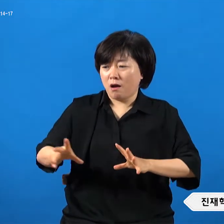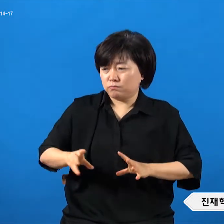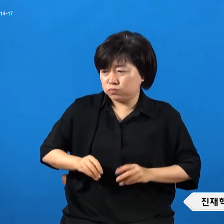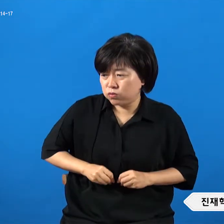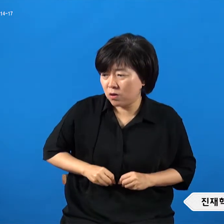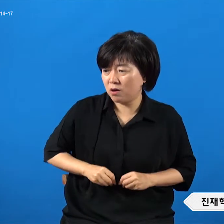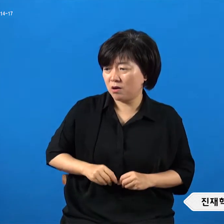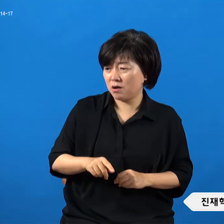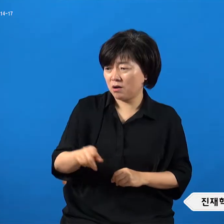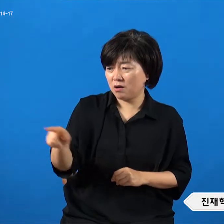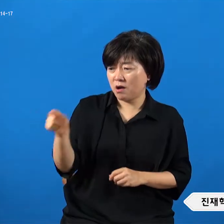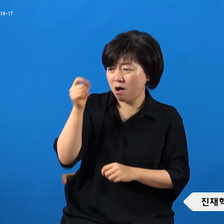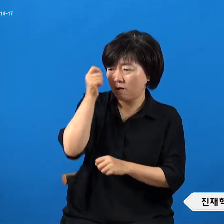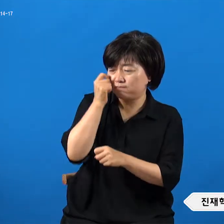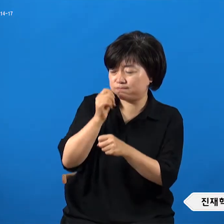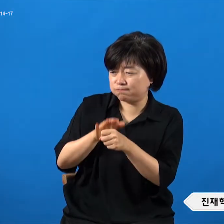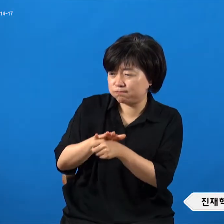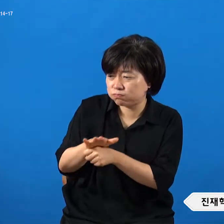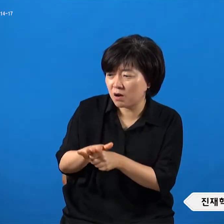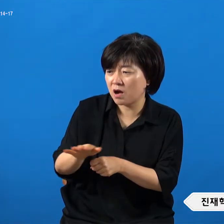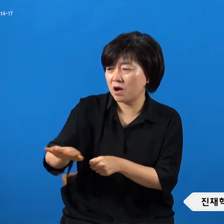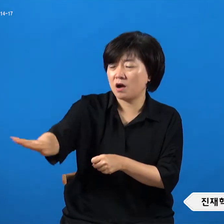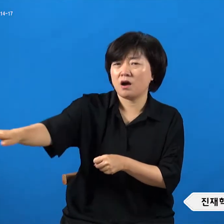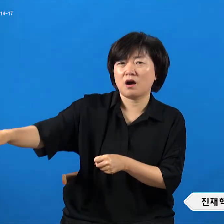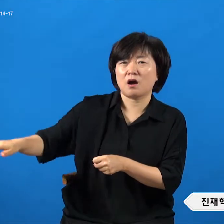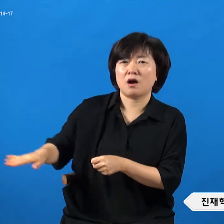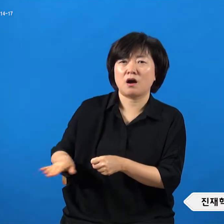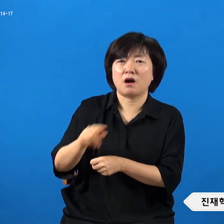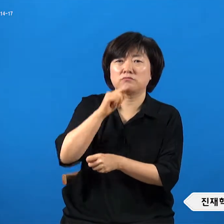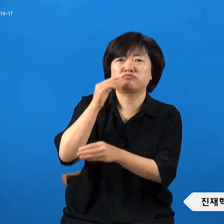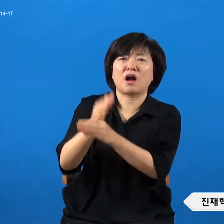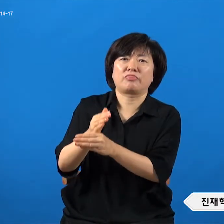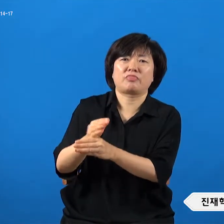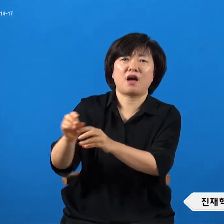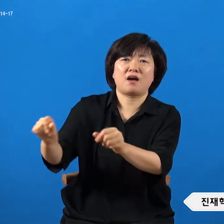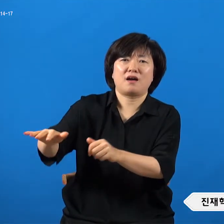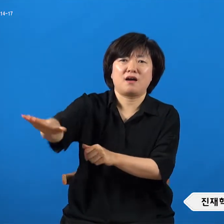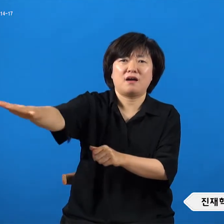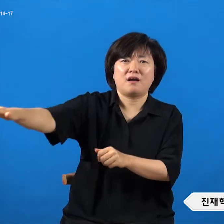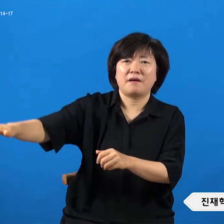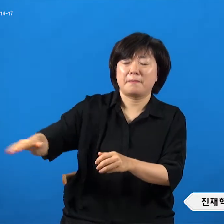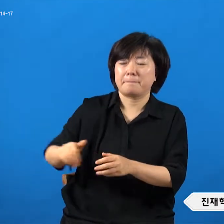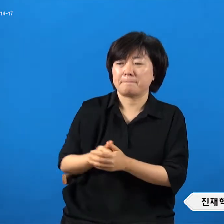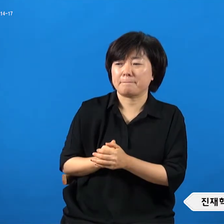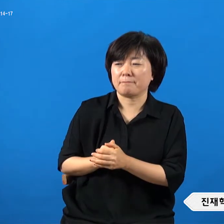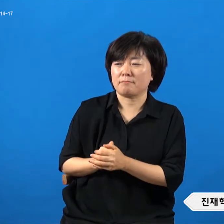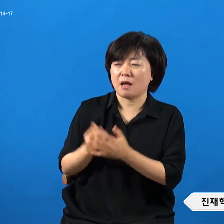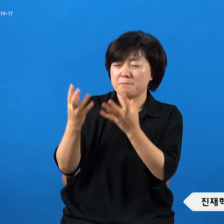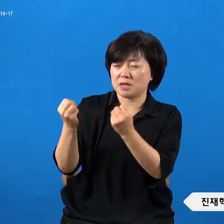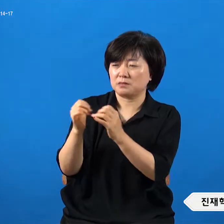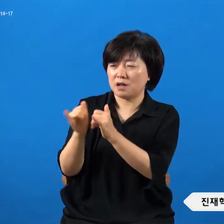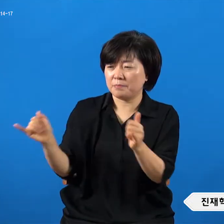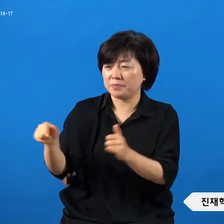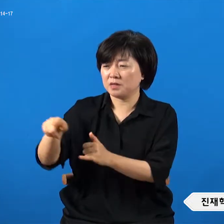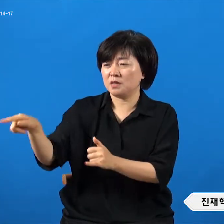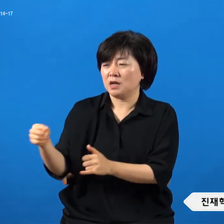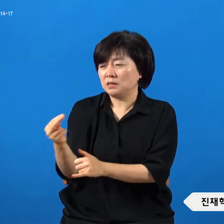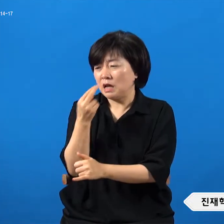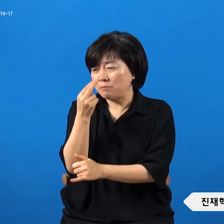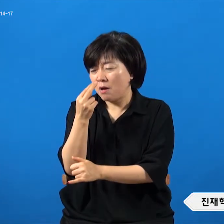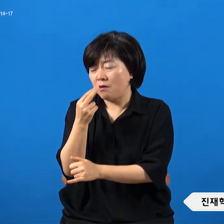있습니다. 바로 저 땅, North Korea. 얼마나 많은 사람들이 생명을